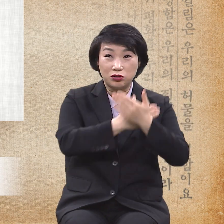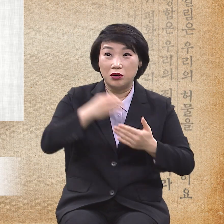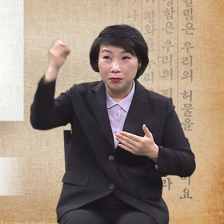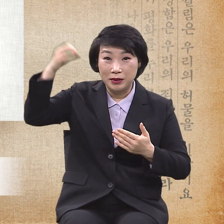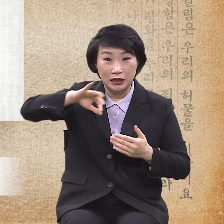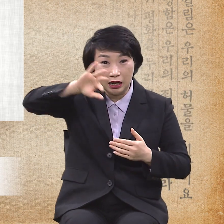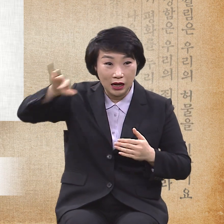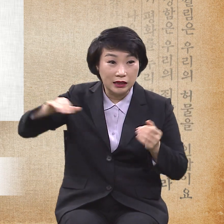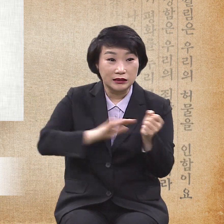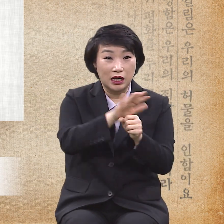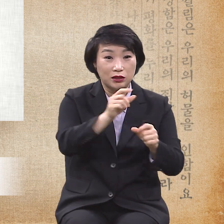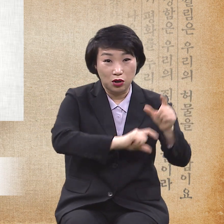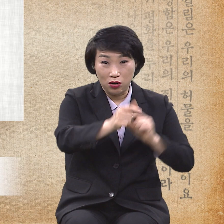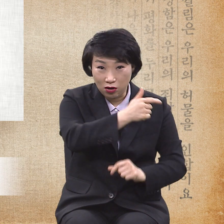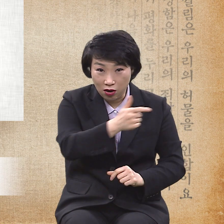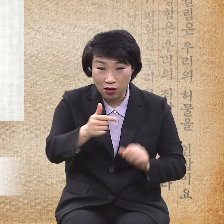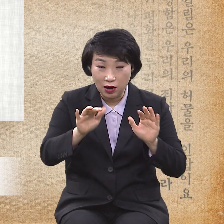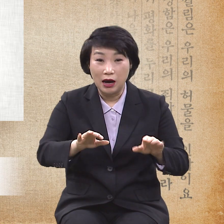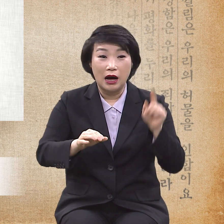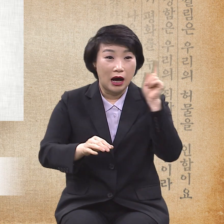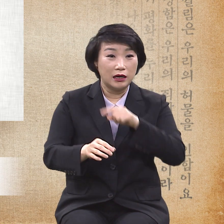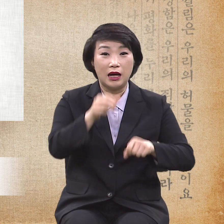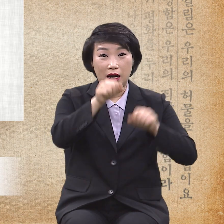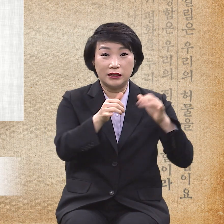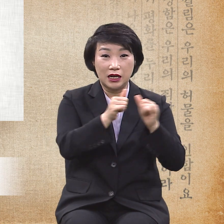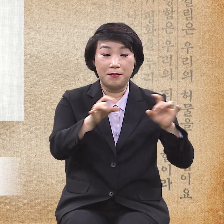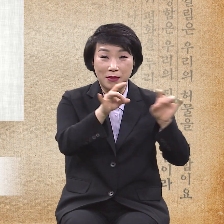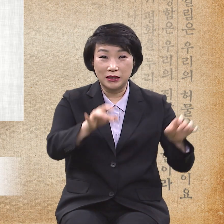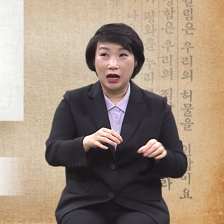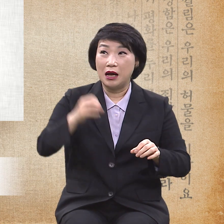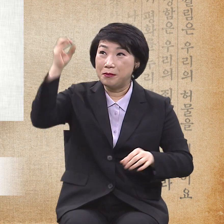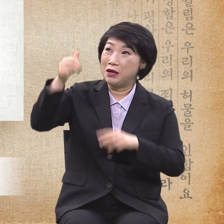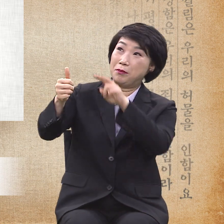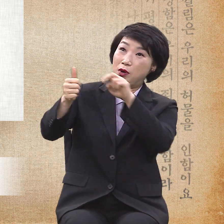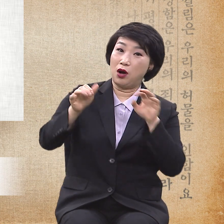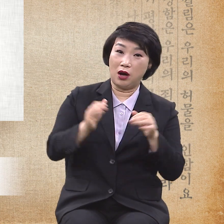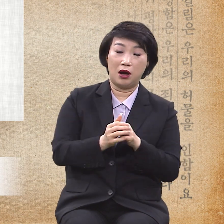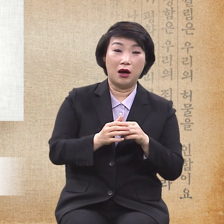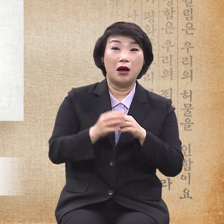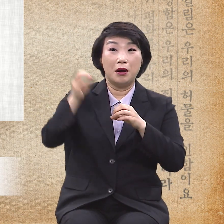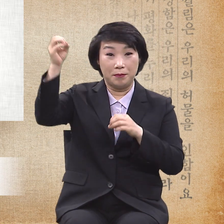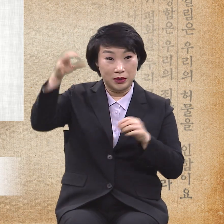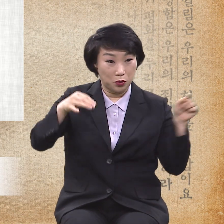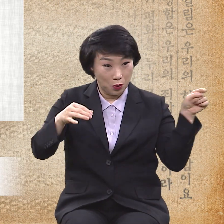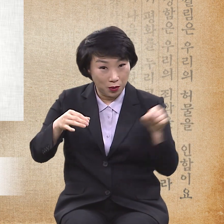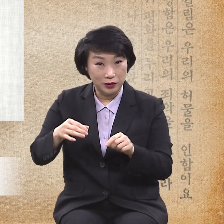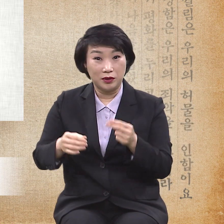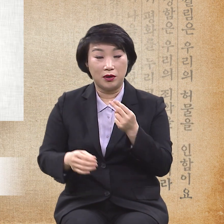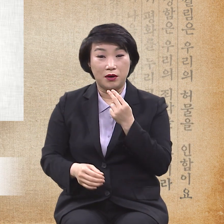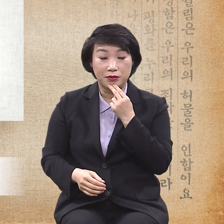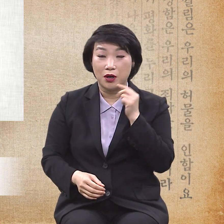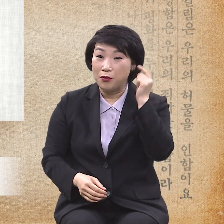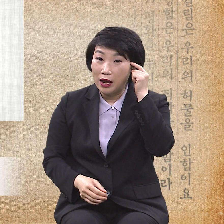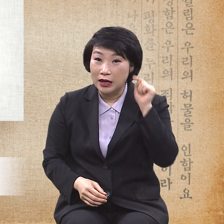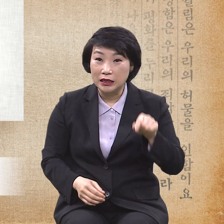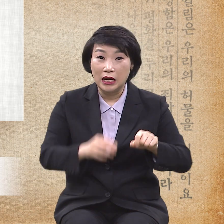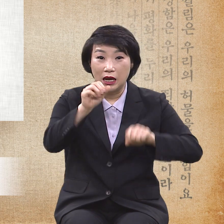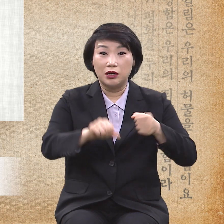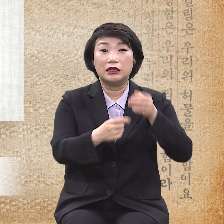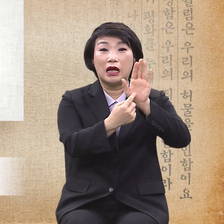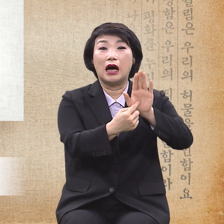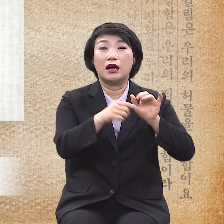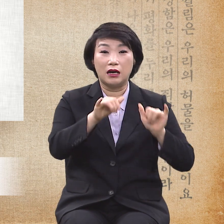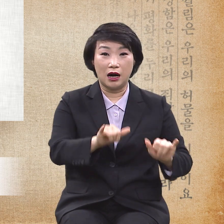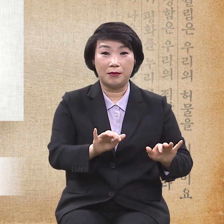사랑한 것이니라. 악을 행하는 자마다 빛을 미워하여 빛으로 오지 아니하나니 이는 그 행위가